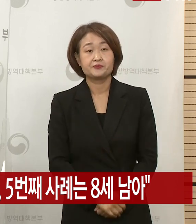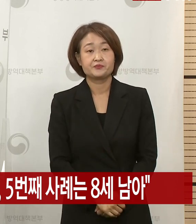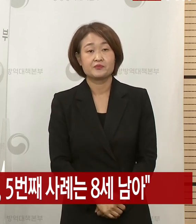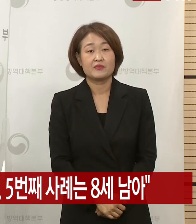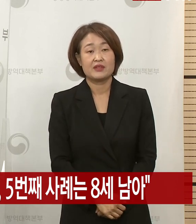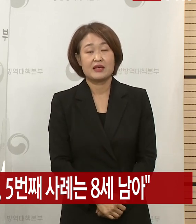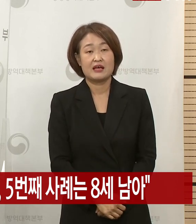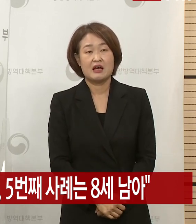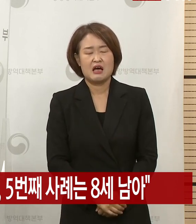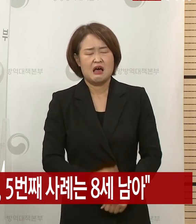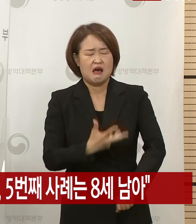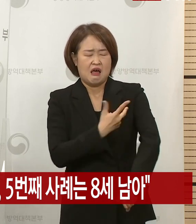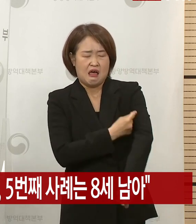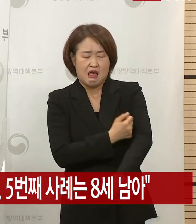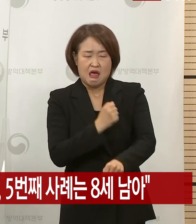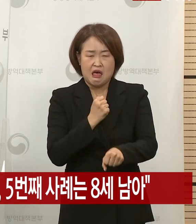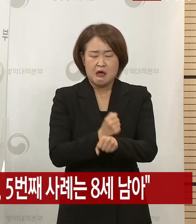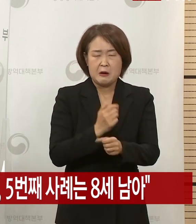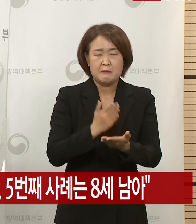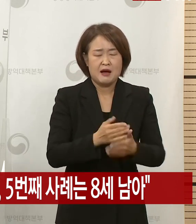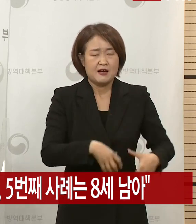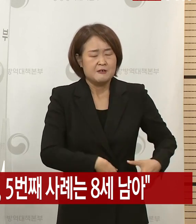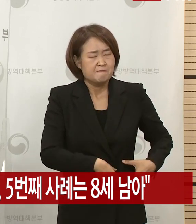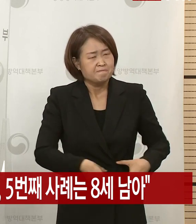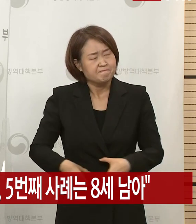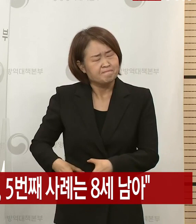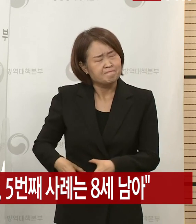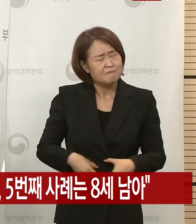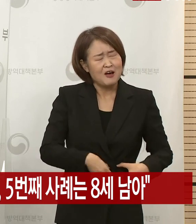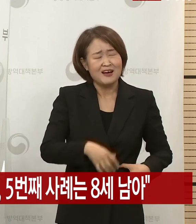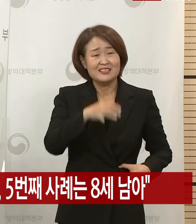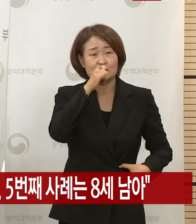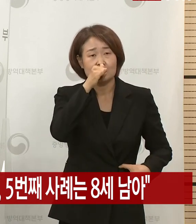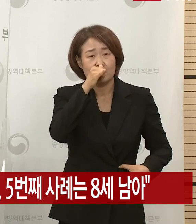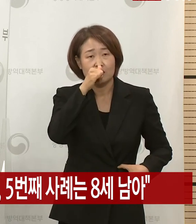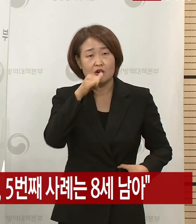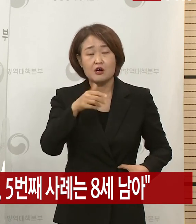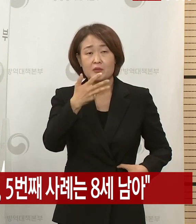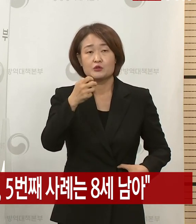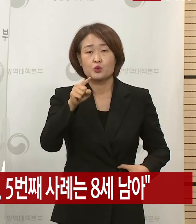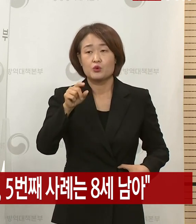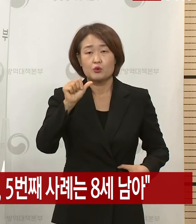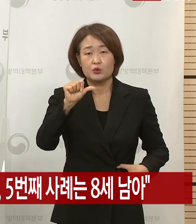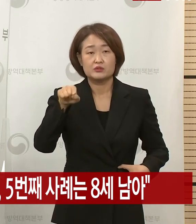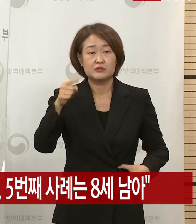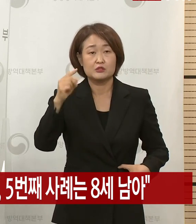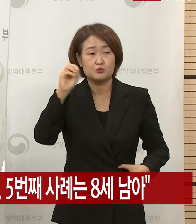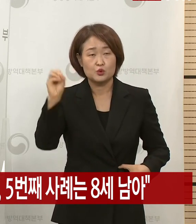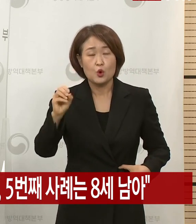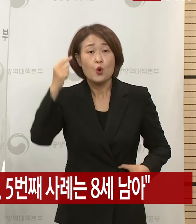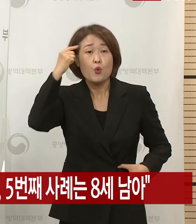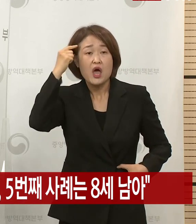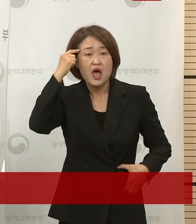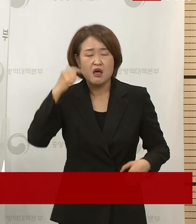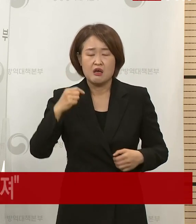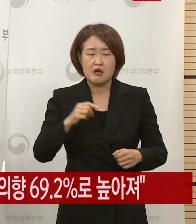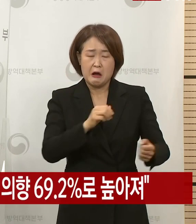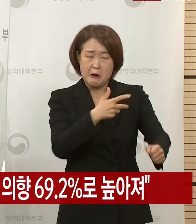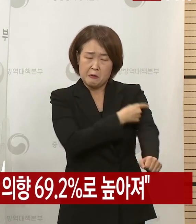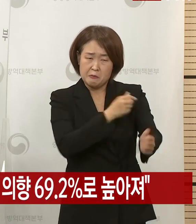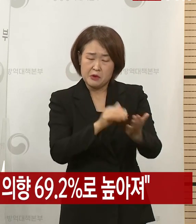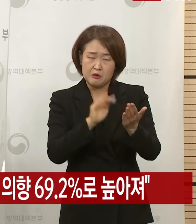예방접종 받기가 망설여지신다고 응답하신 분들은 대부분이 85.1%인데 이상 반응에 대한